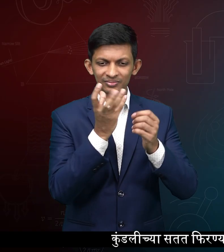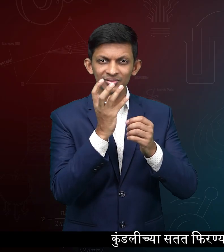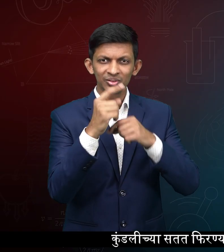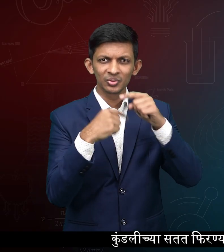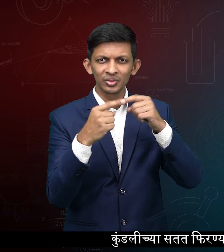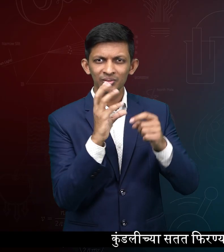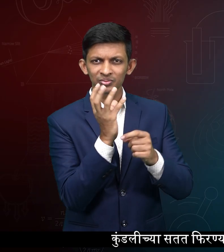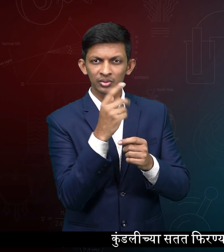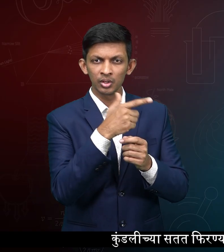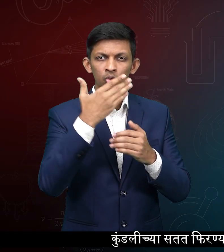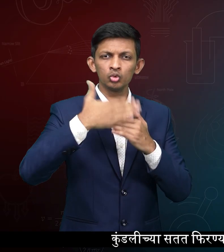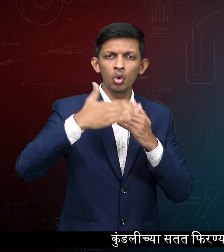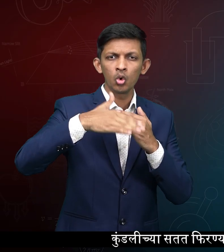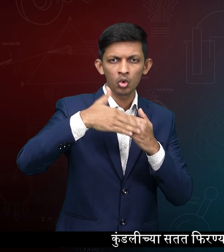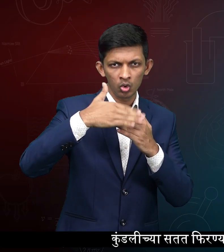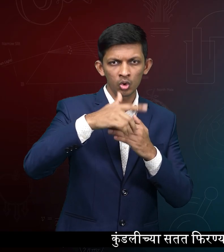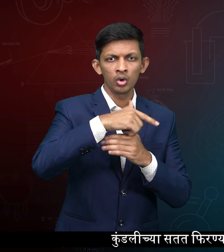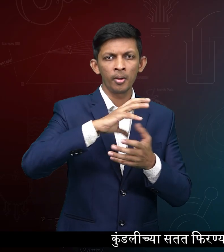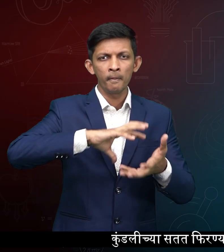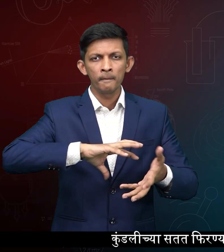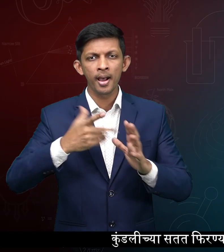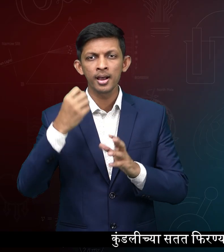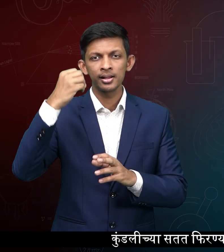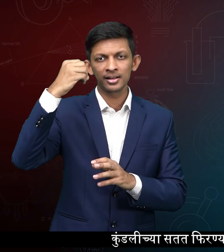कुंडलीच्या सतत फिरण्यामुळे बाह्य परिपथातील प्रेरित विद्युत प्रवाह